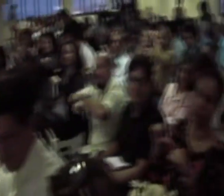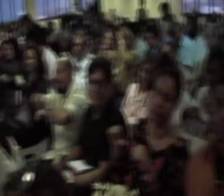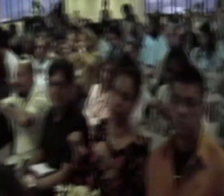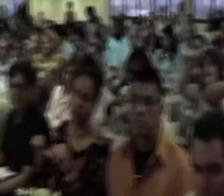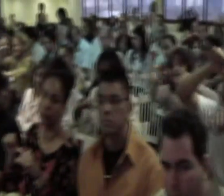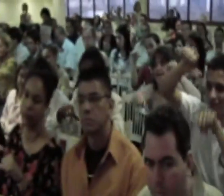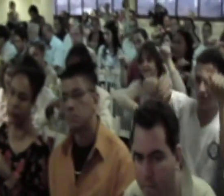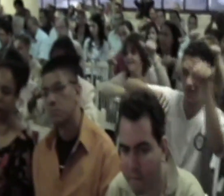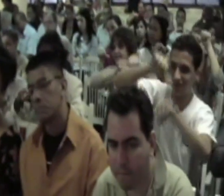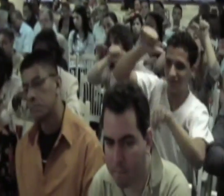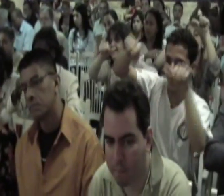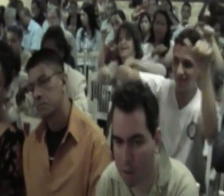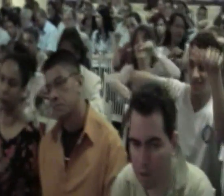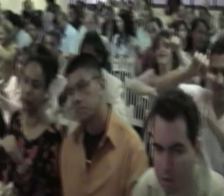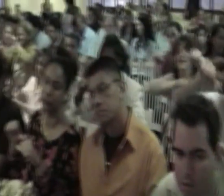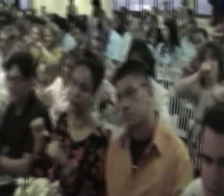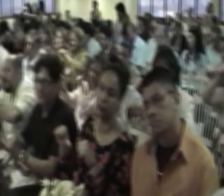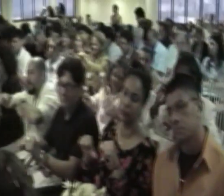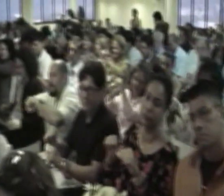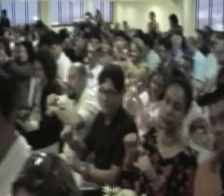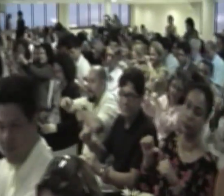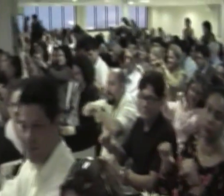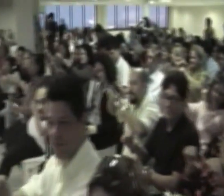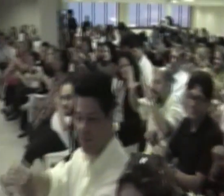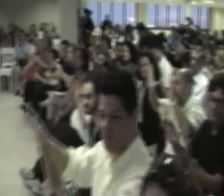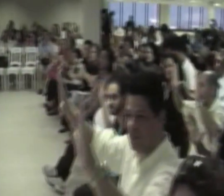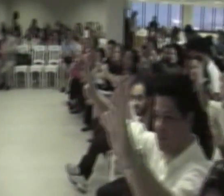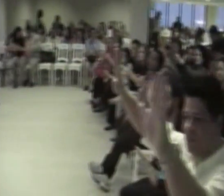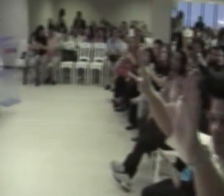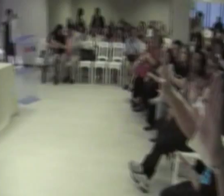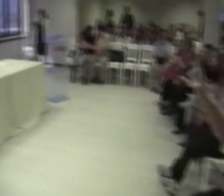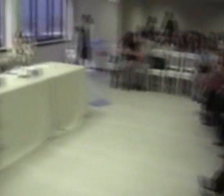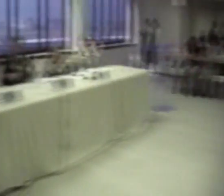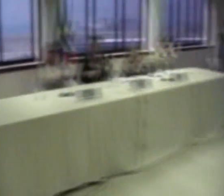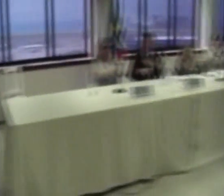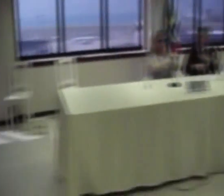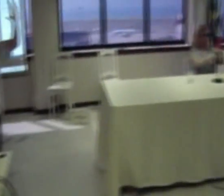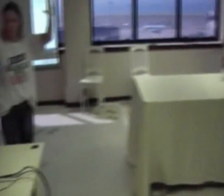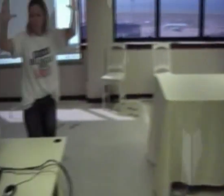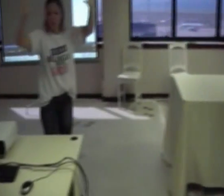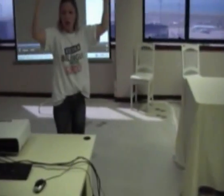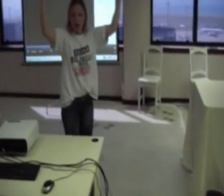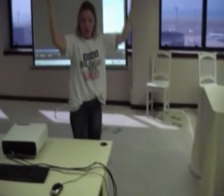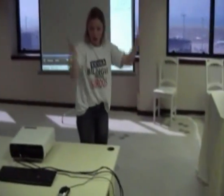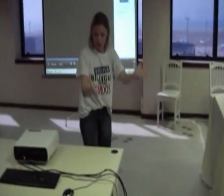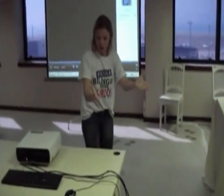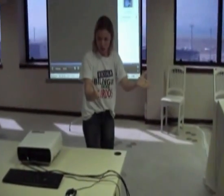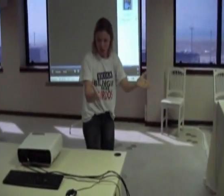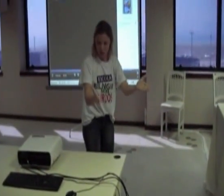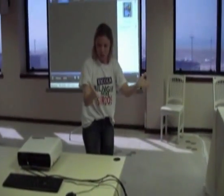um sobre o outro de maneira simultânea. Significa o sinal de mudar, mudança. O próximo